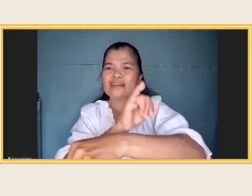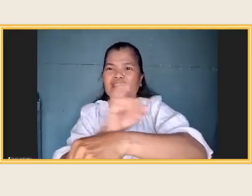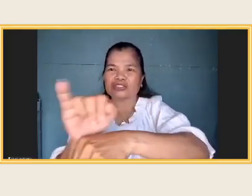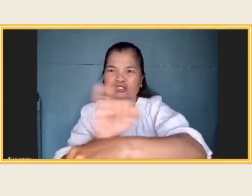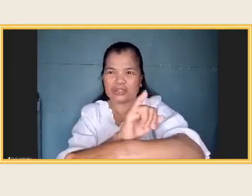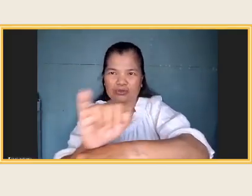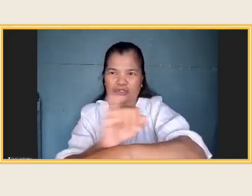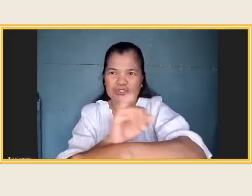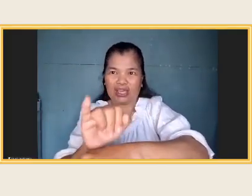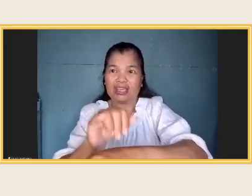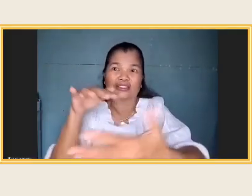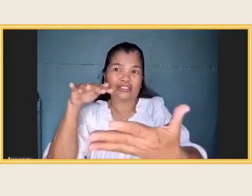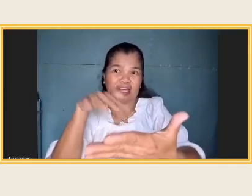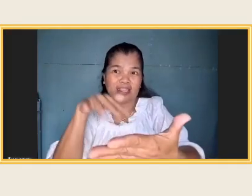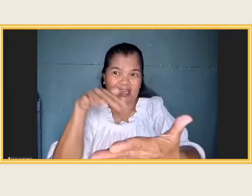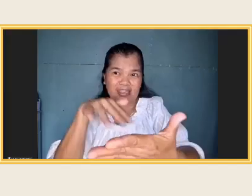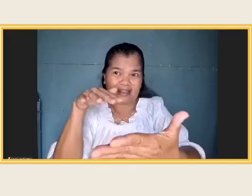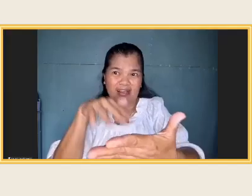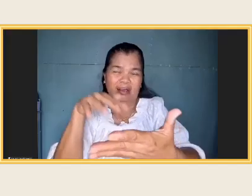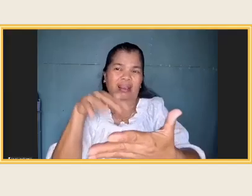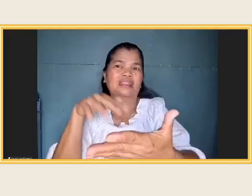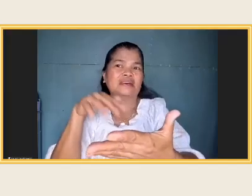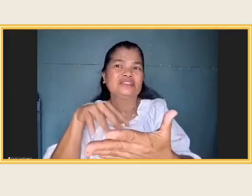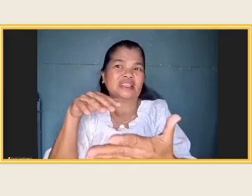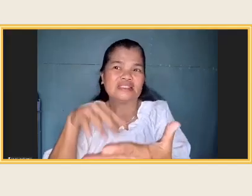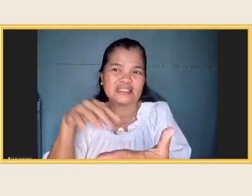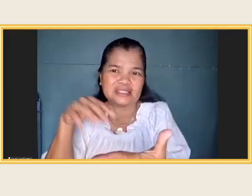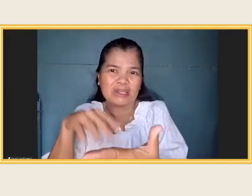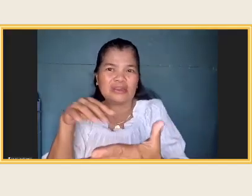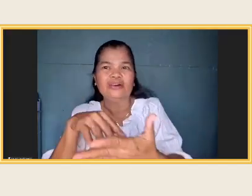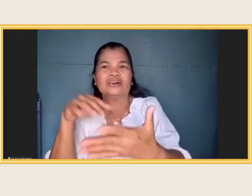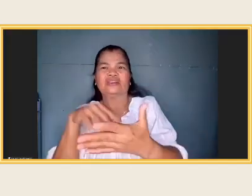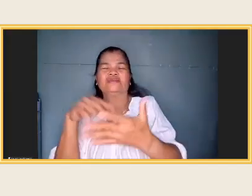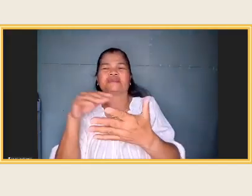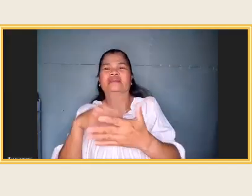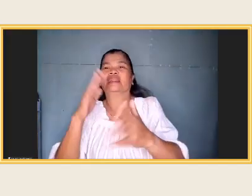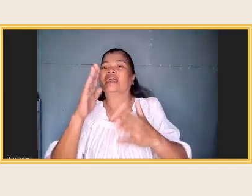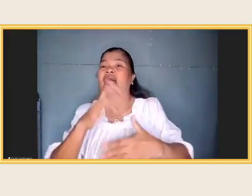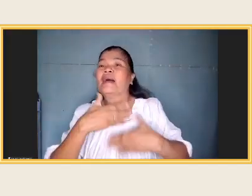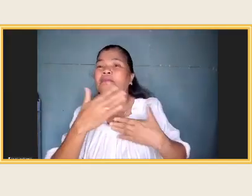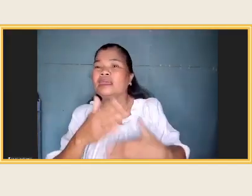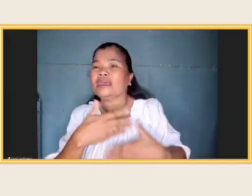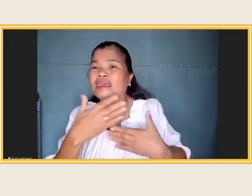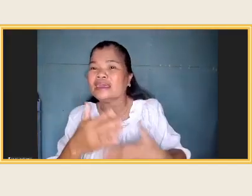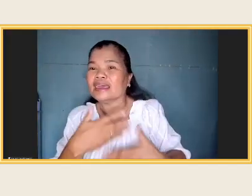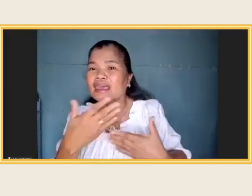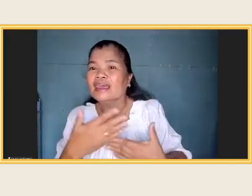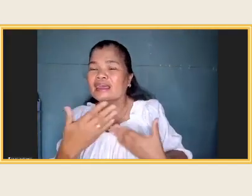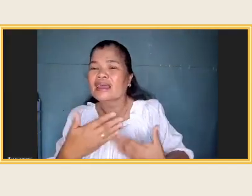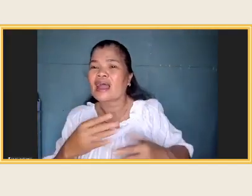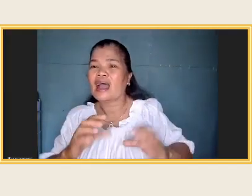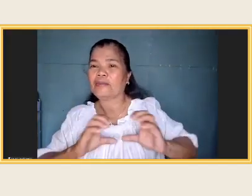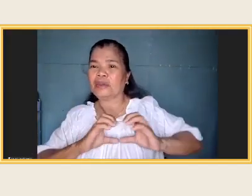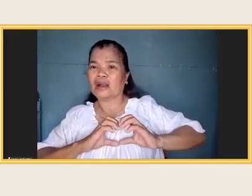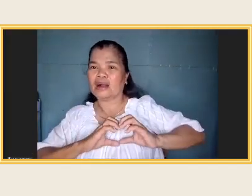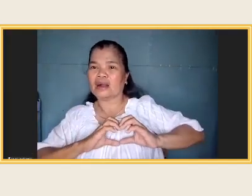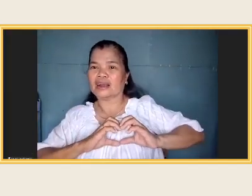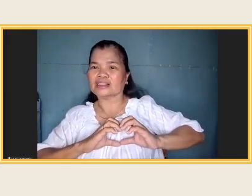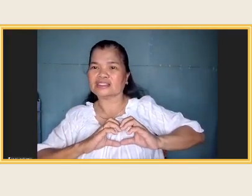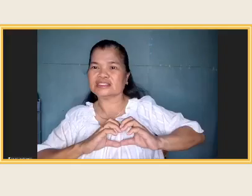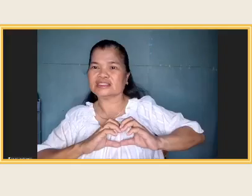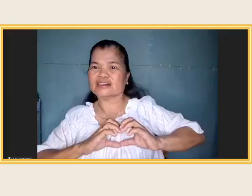very industrious in studying. Another sentence naman yun. Then happy.